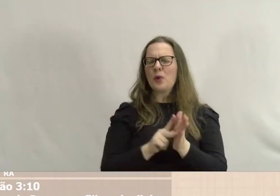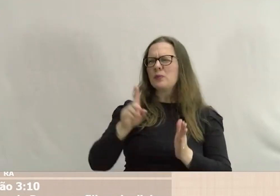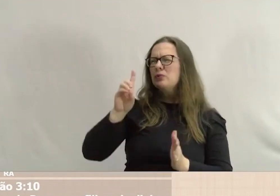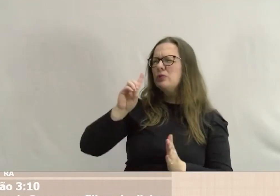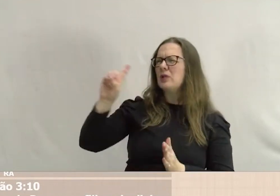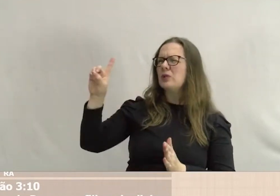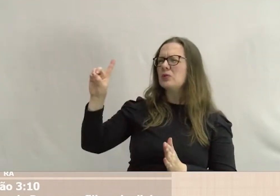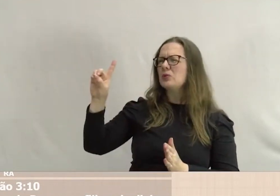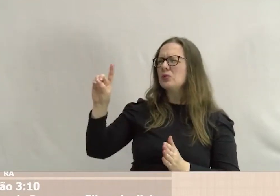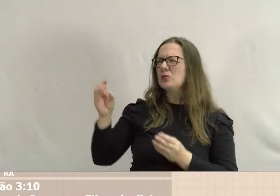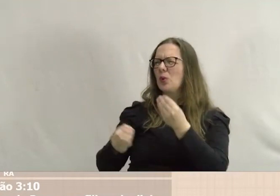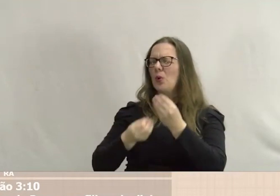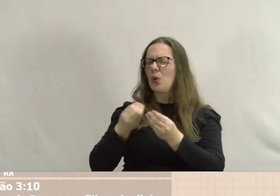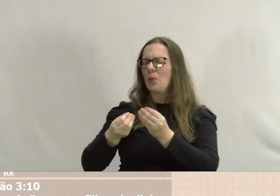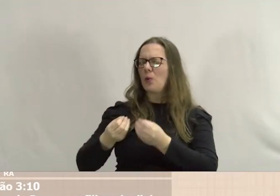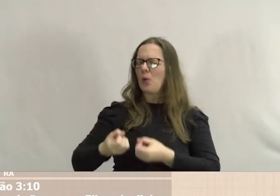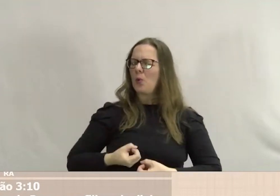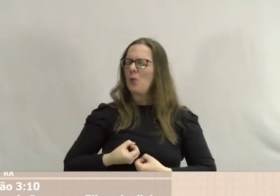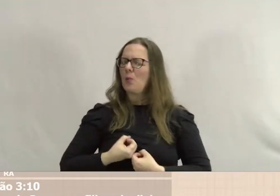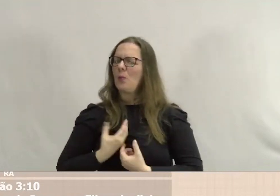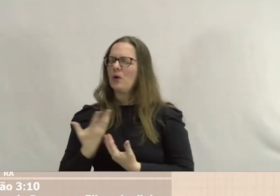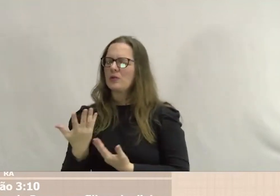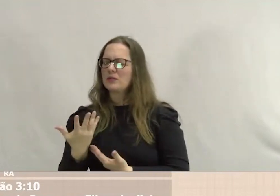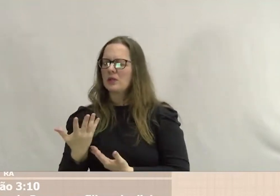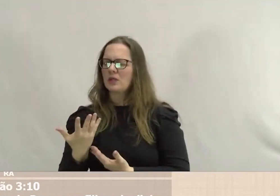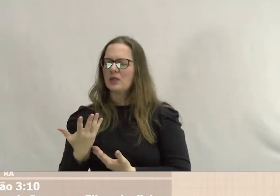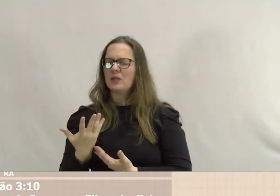filhos do diabo.